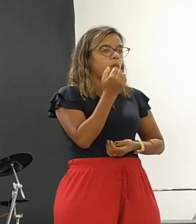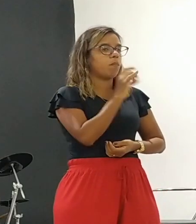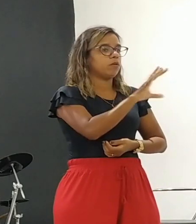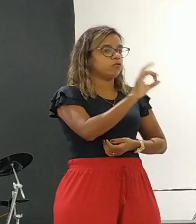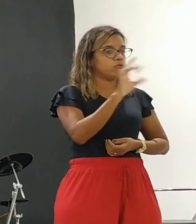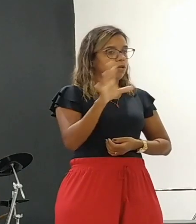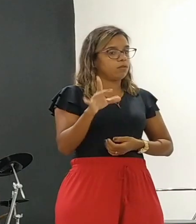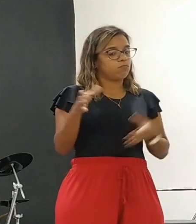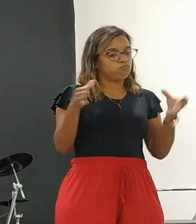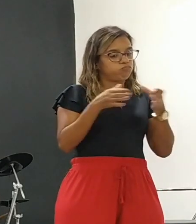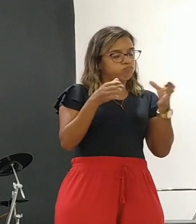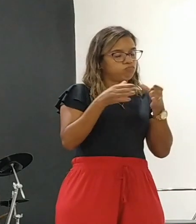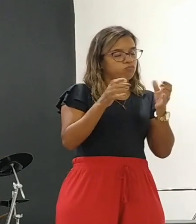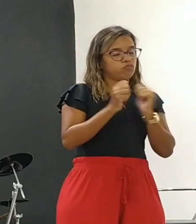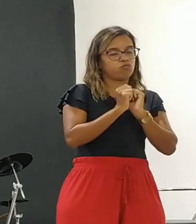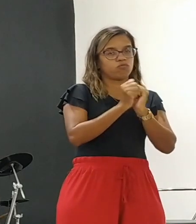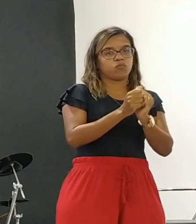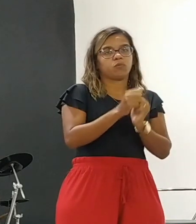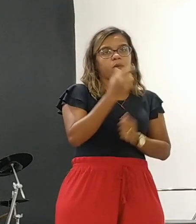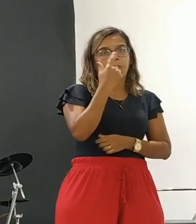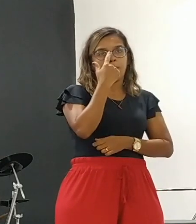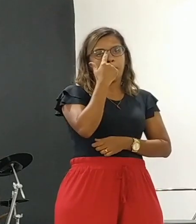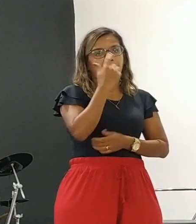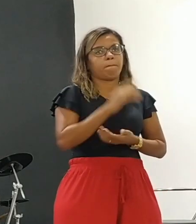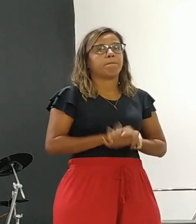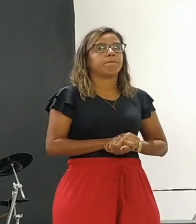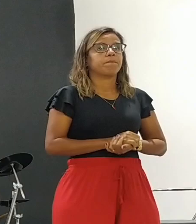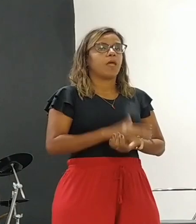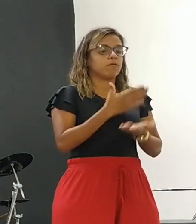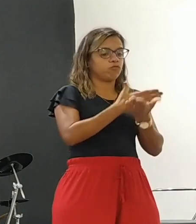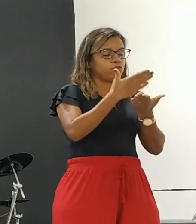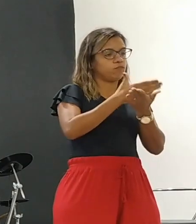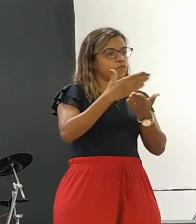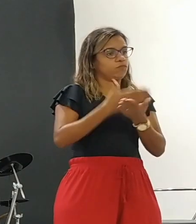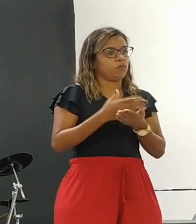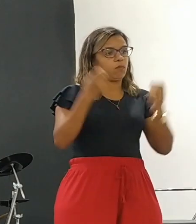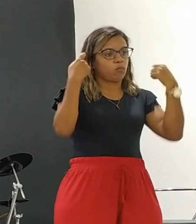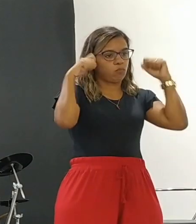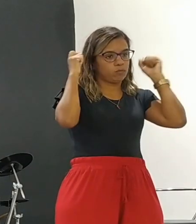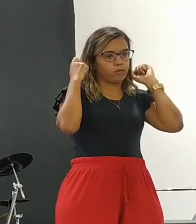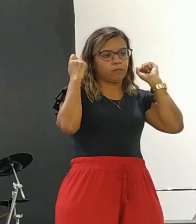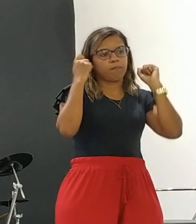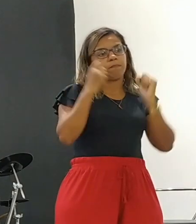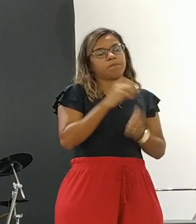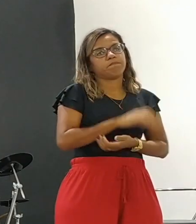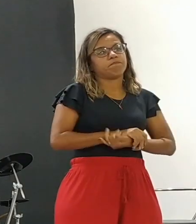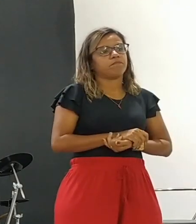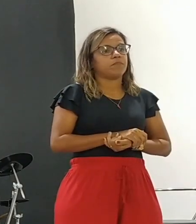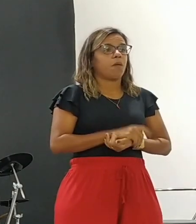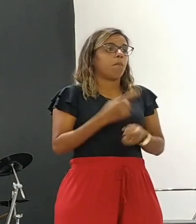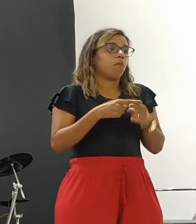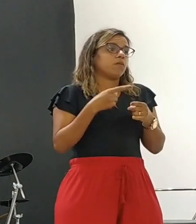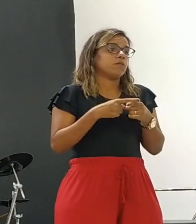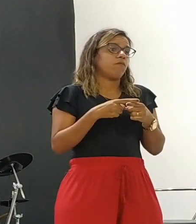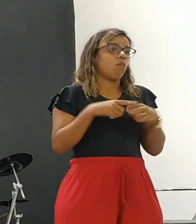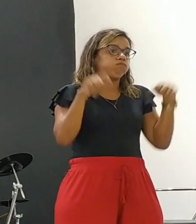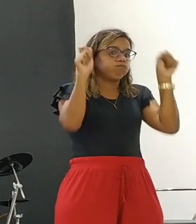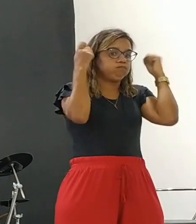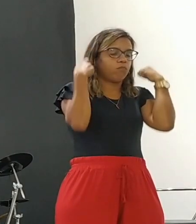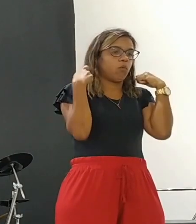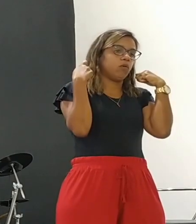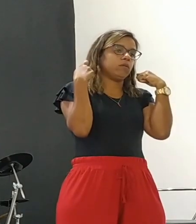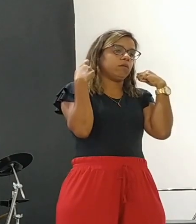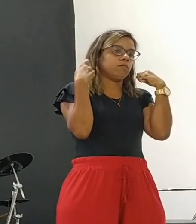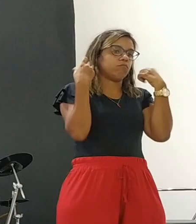um. Fareis a conta para o cordeiro. Olha bem, se o cordeiro for muito para você,